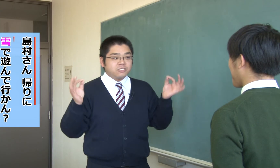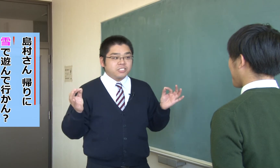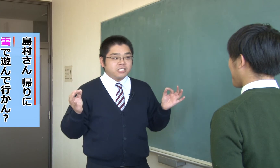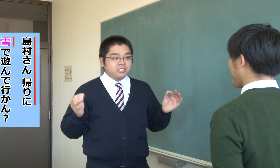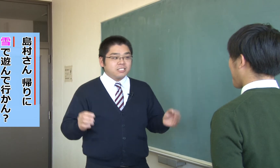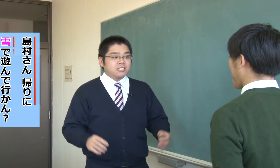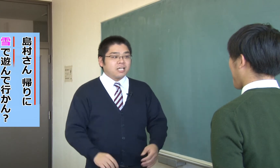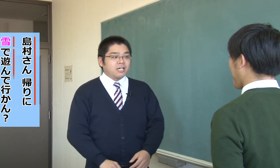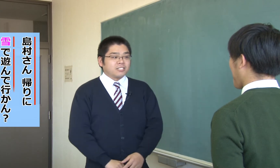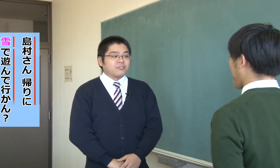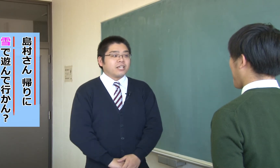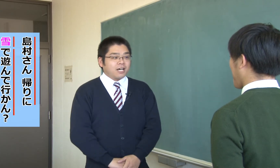雪で遊んでいかん？